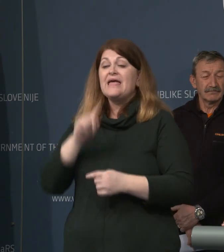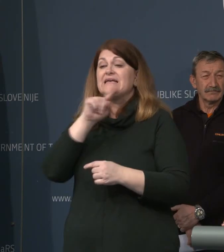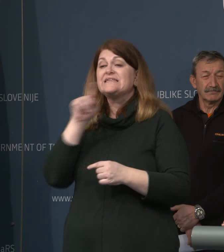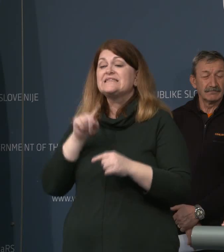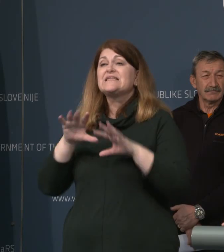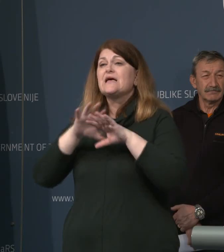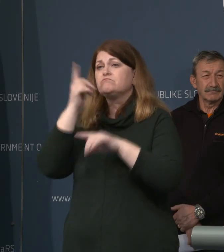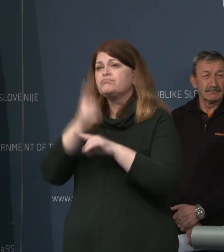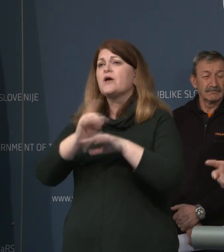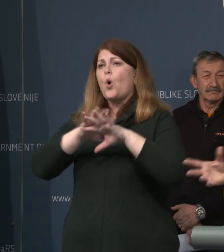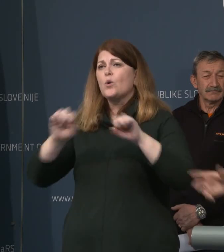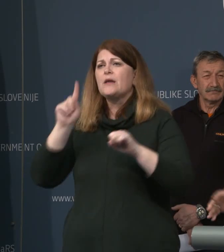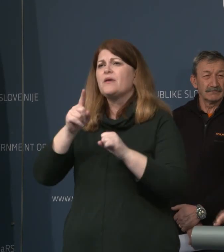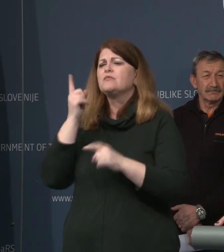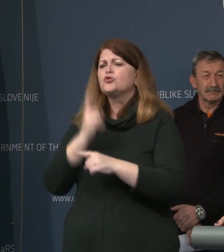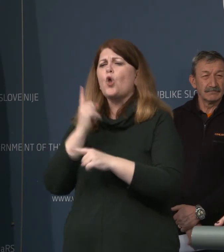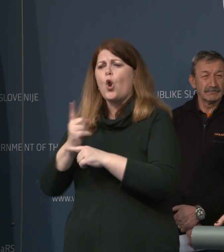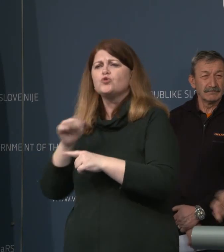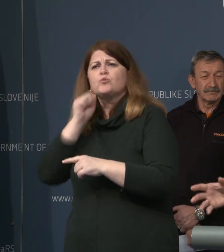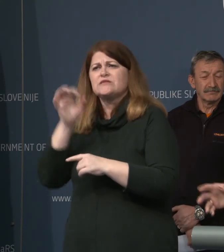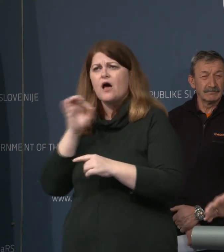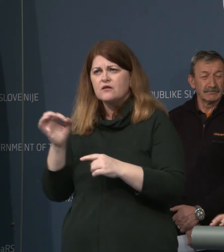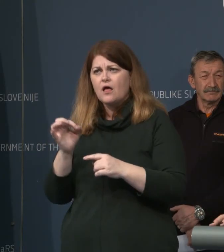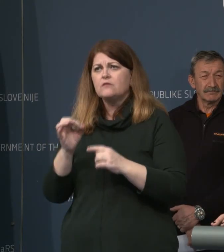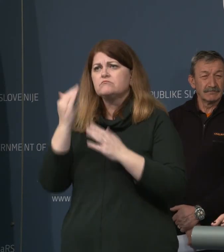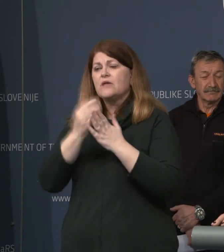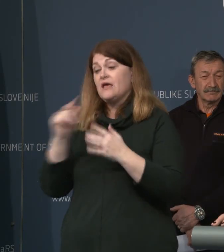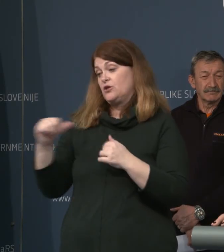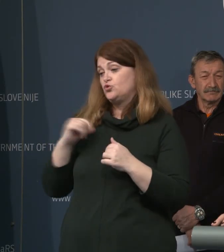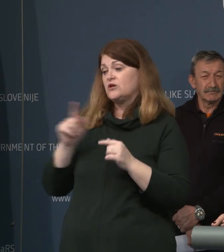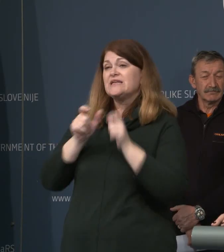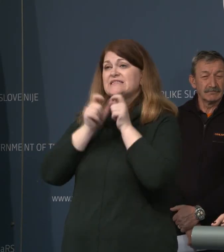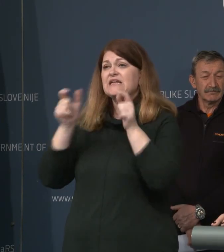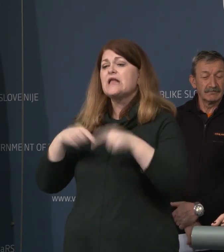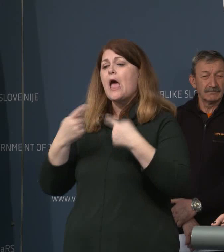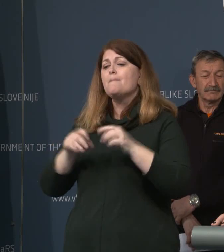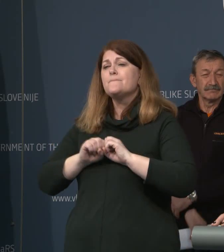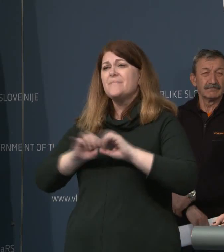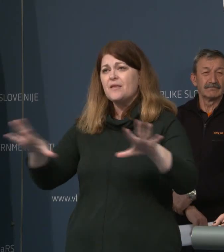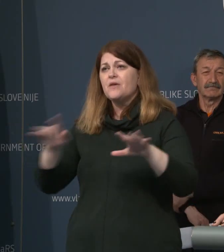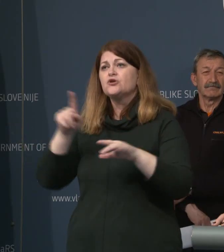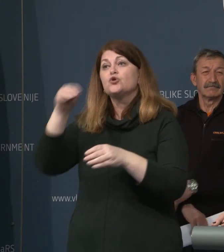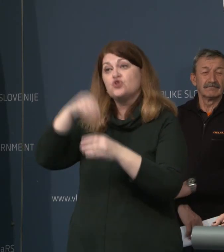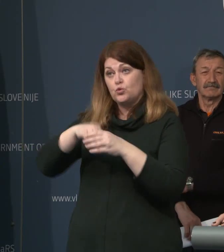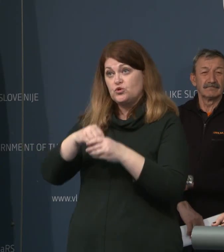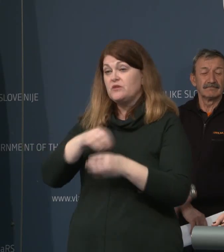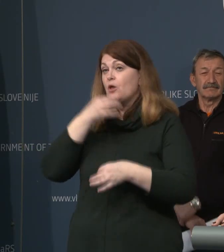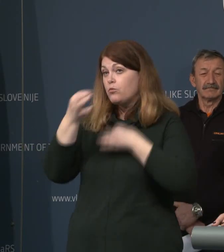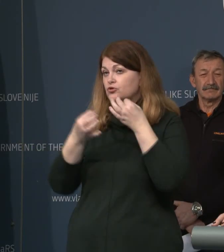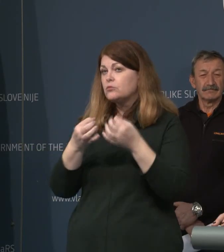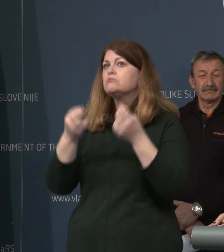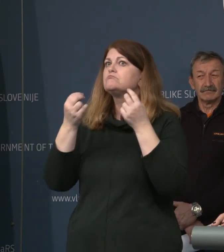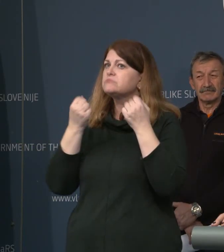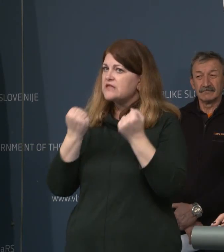in odločbami, ki so vsakodnevno na sporedu in seveda z včeraj z razglasitijo epidemije, pa so se vsebine vprašanj